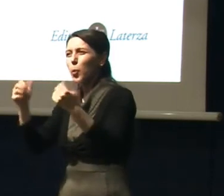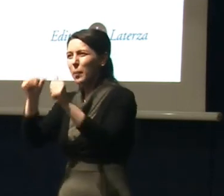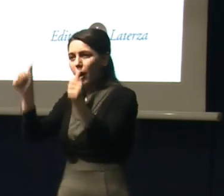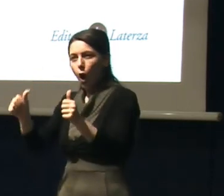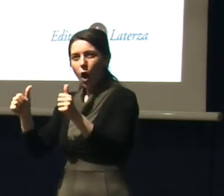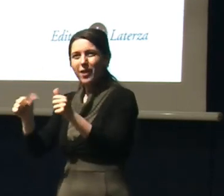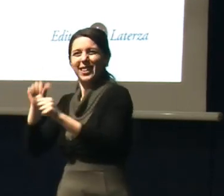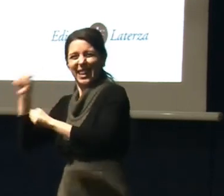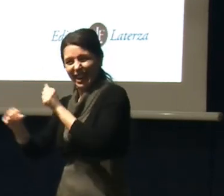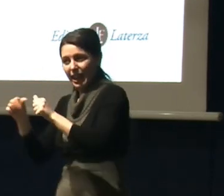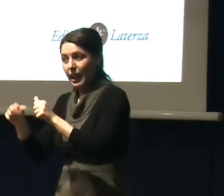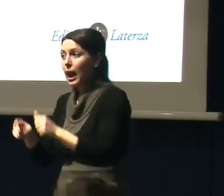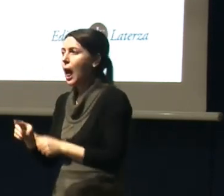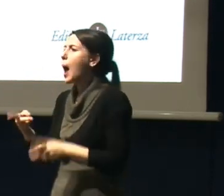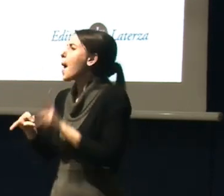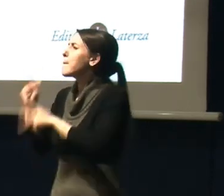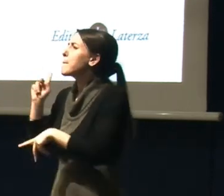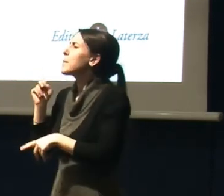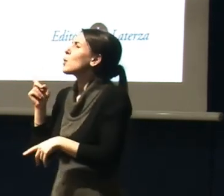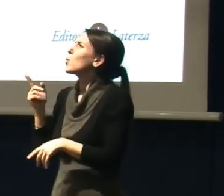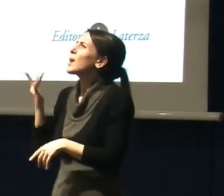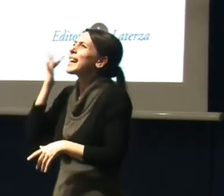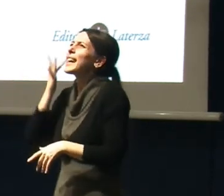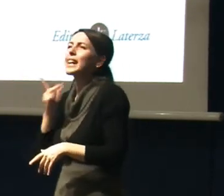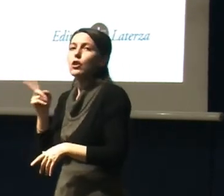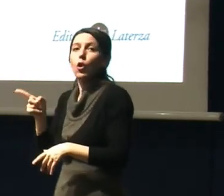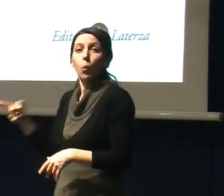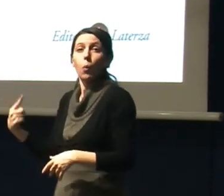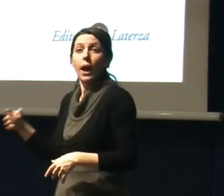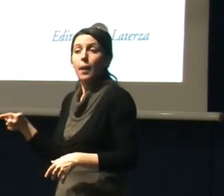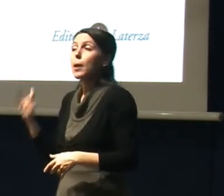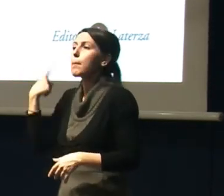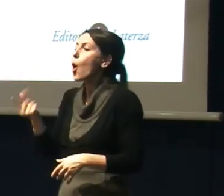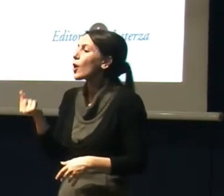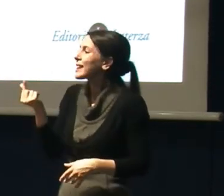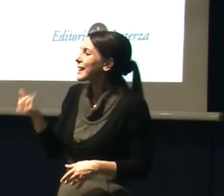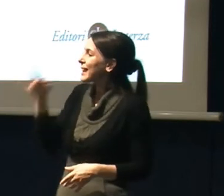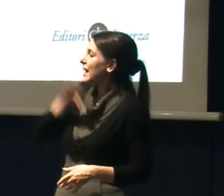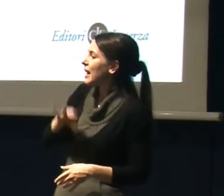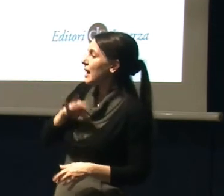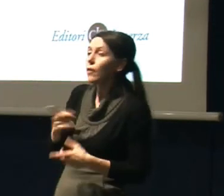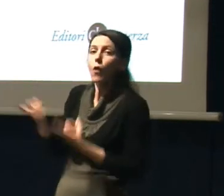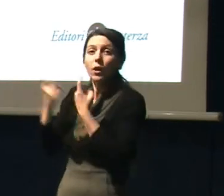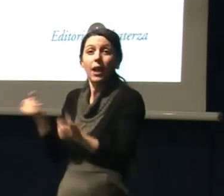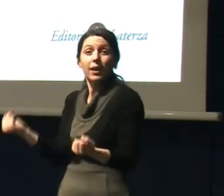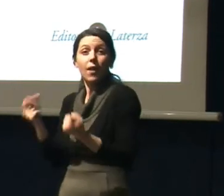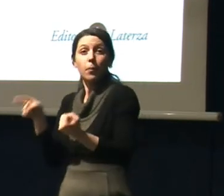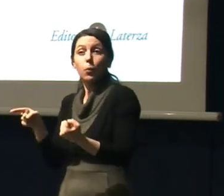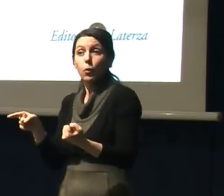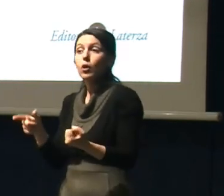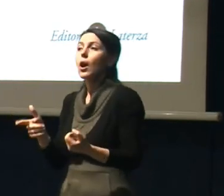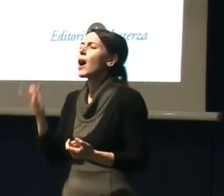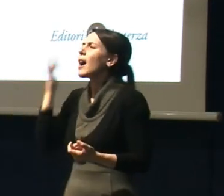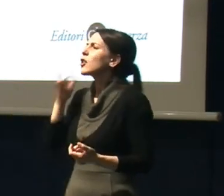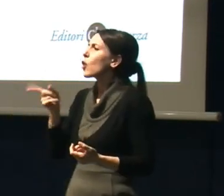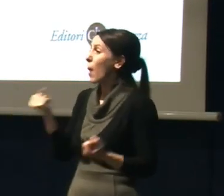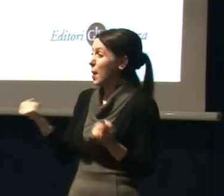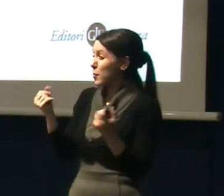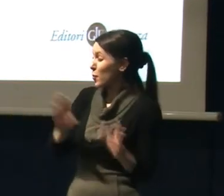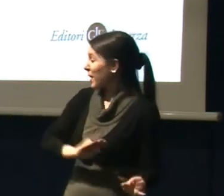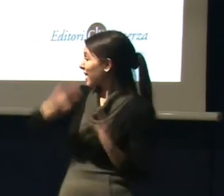sostenibilità dei giornali perché buona parte del loro conto economico viene da lì e se se ne andrà del tutto